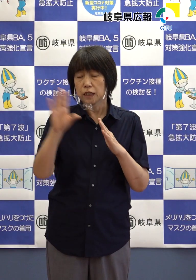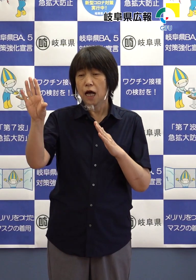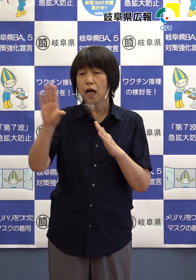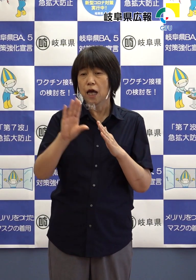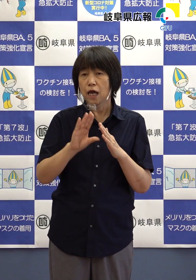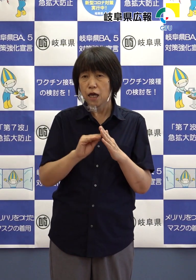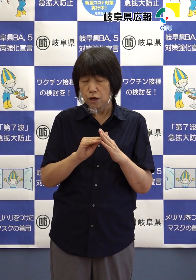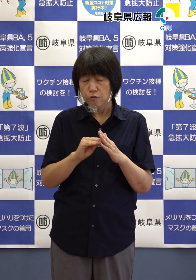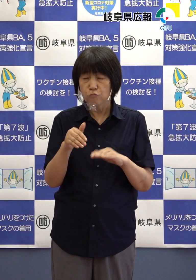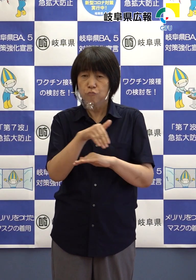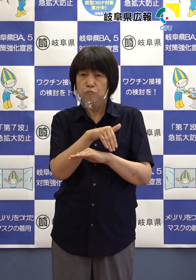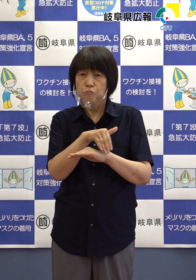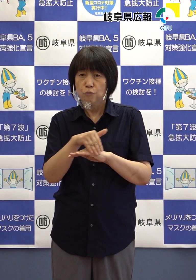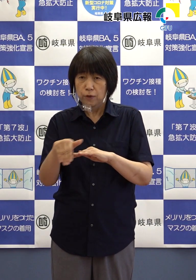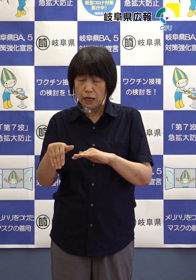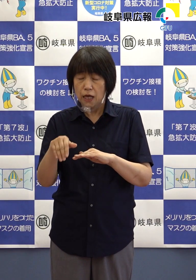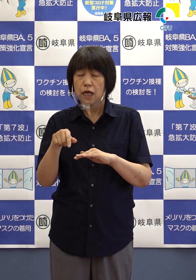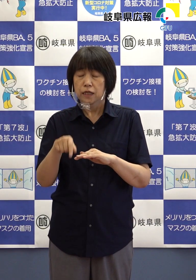高原計算